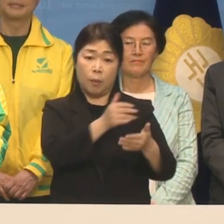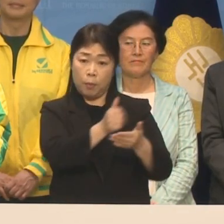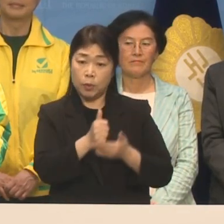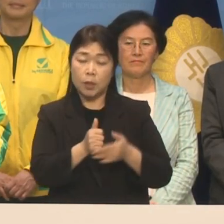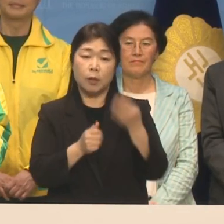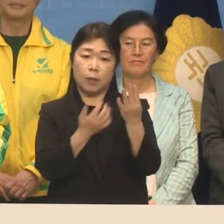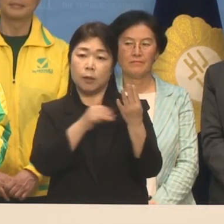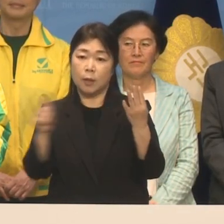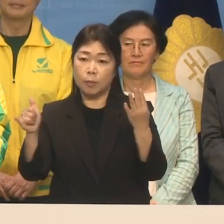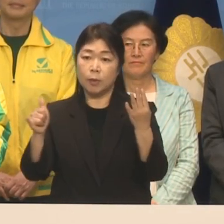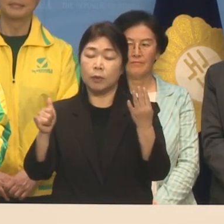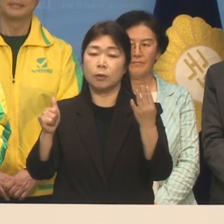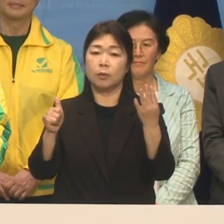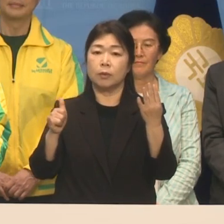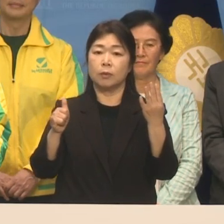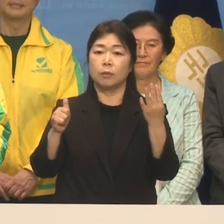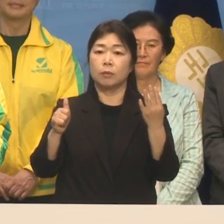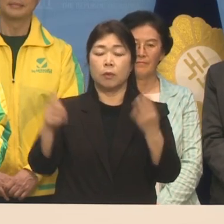네 분의